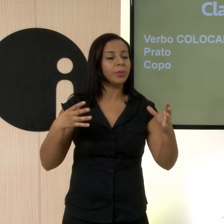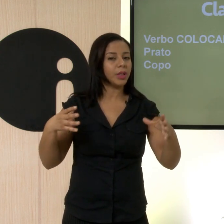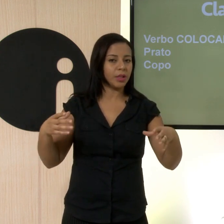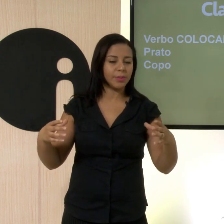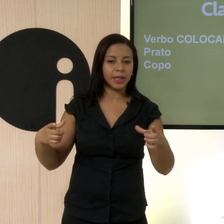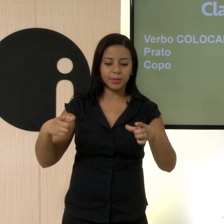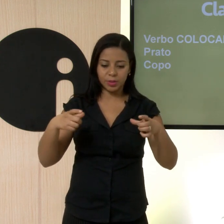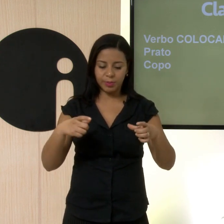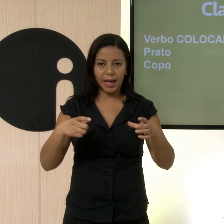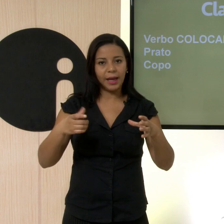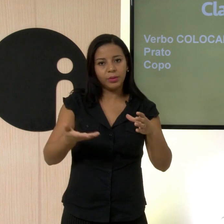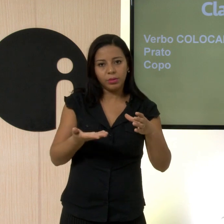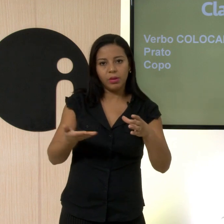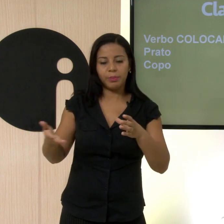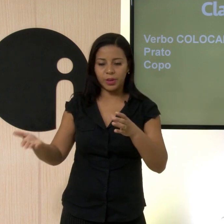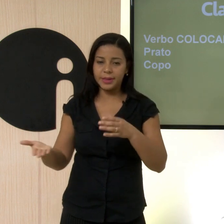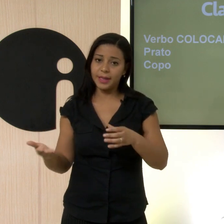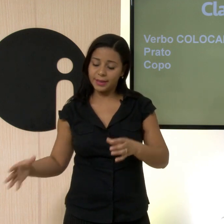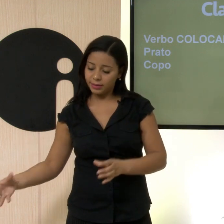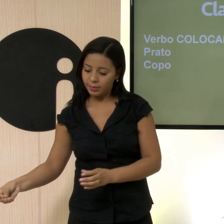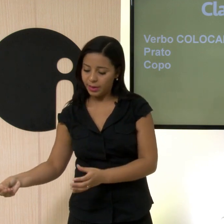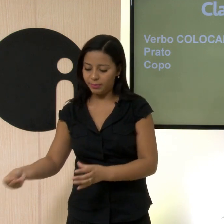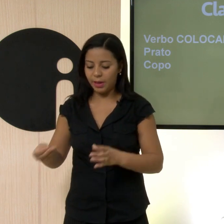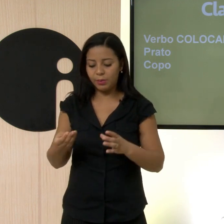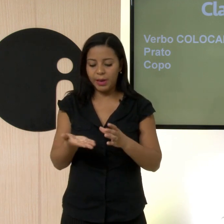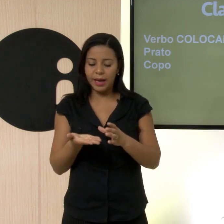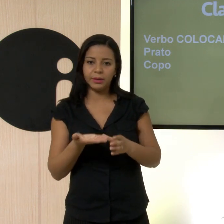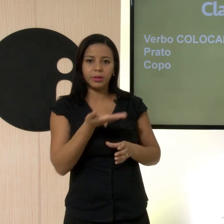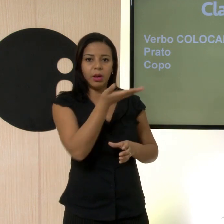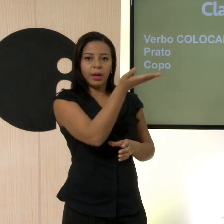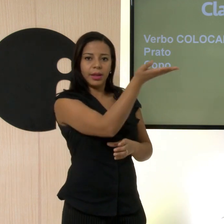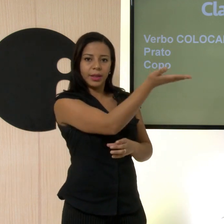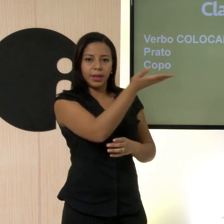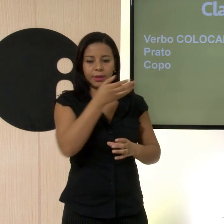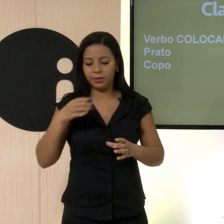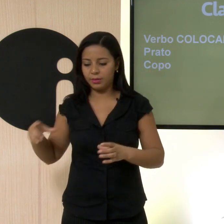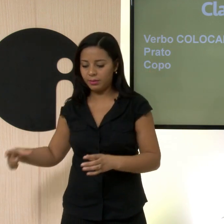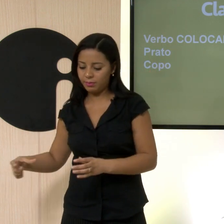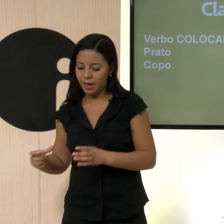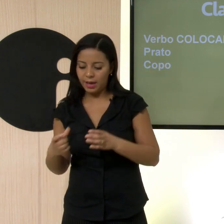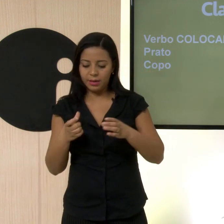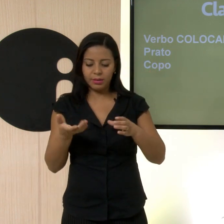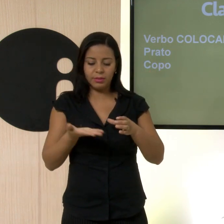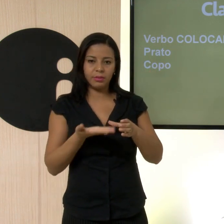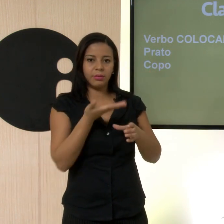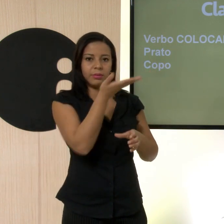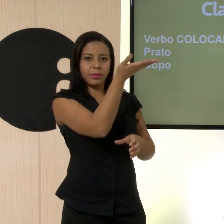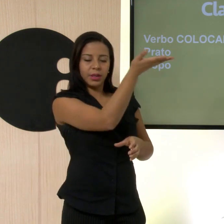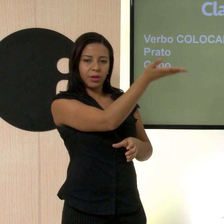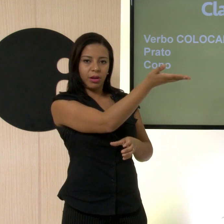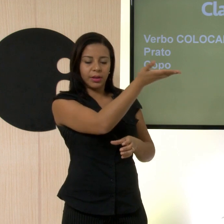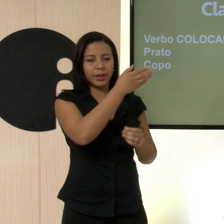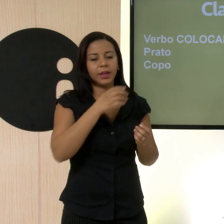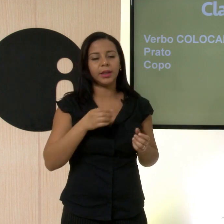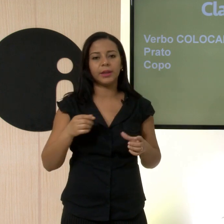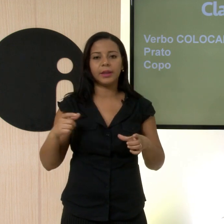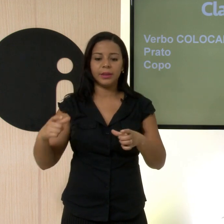que nós pegamos o prato, pode ser assim também, pega o prato e coloca aqui, pega e coloca aqui.